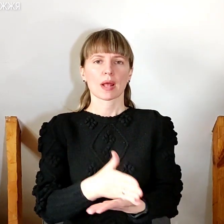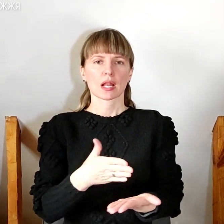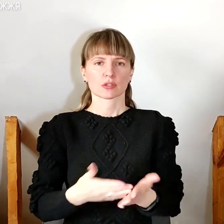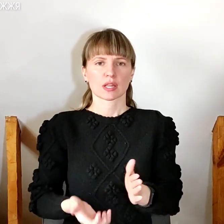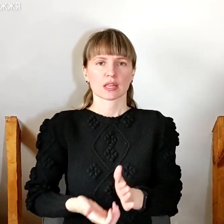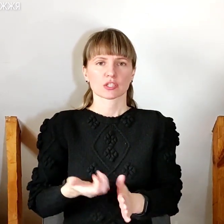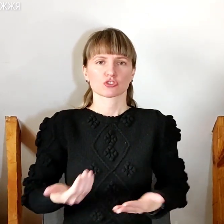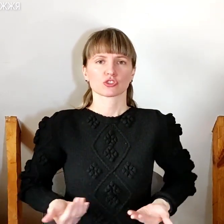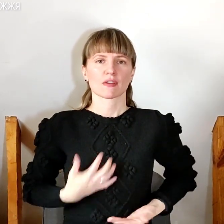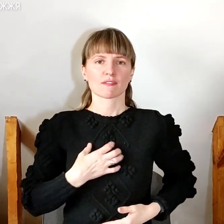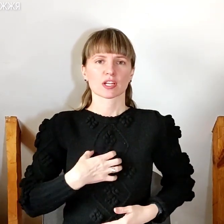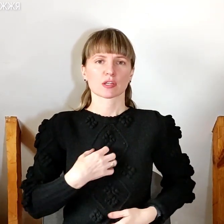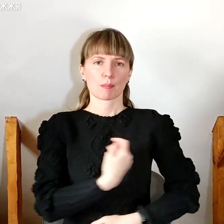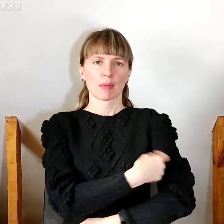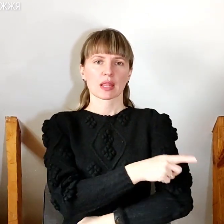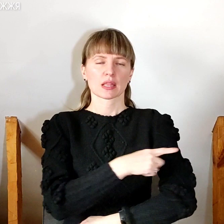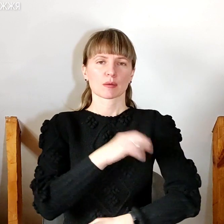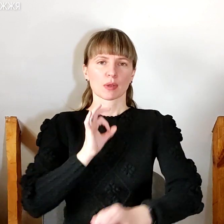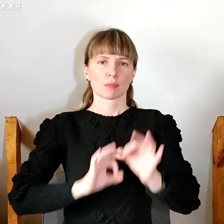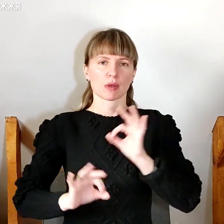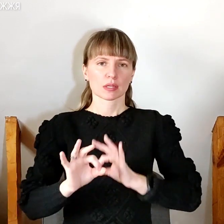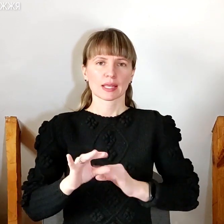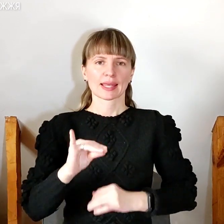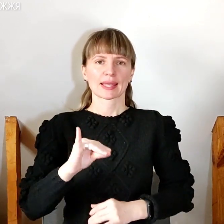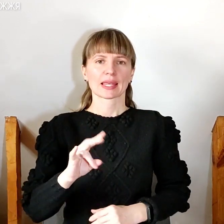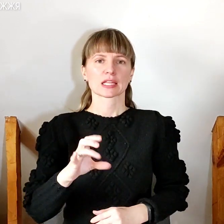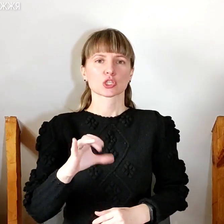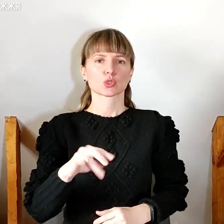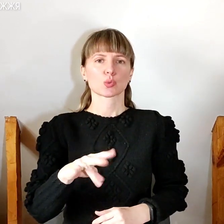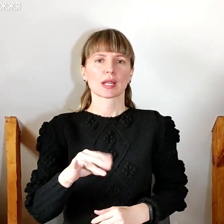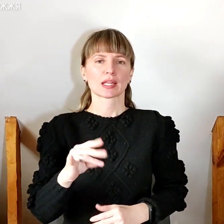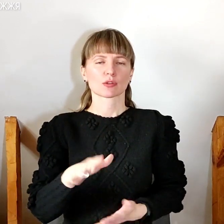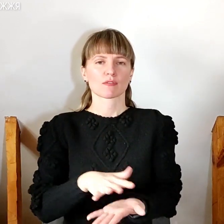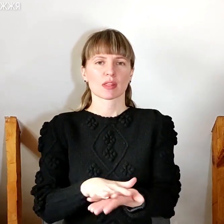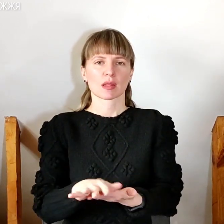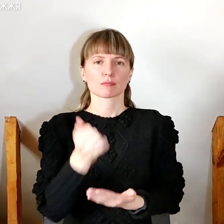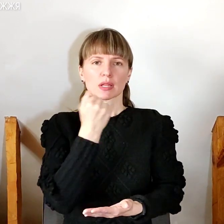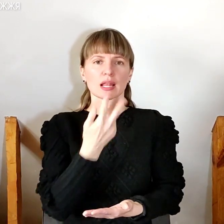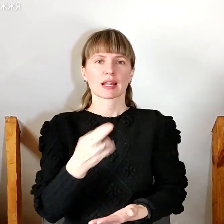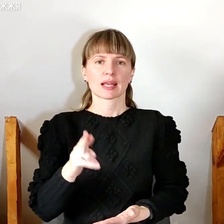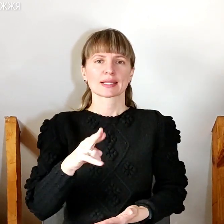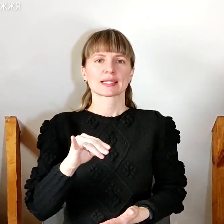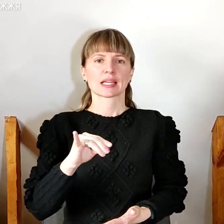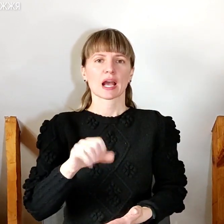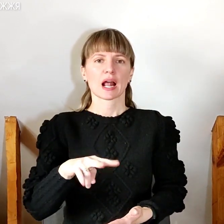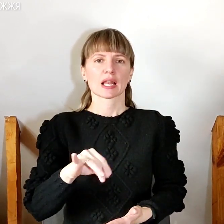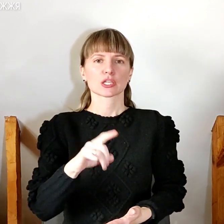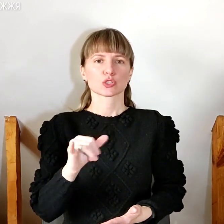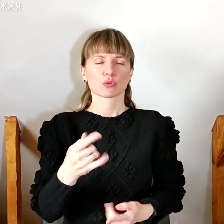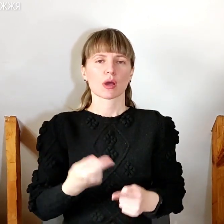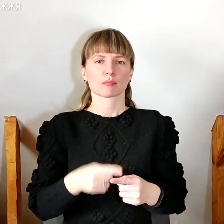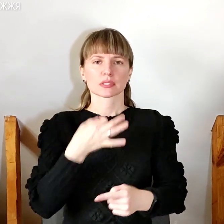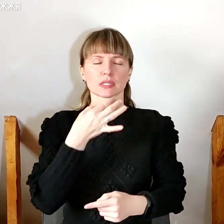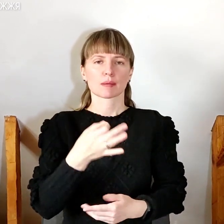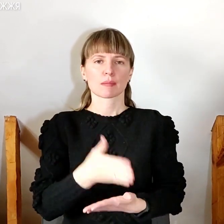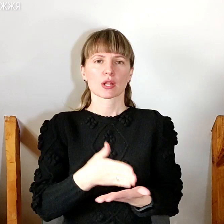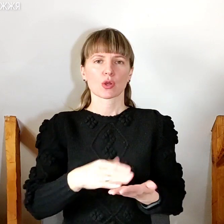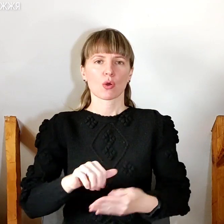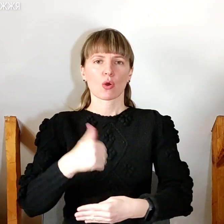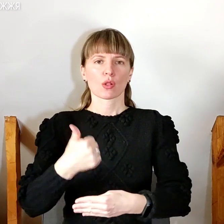препаратів, інсуліну та витратних матеріалів для діалізу. Про це сказав мелітопольський міський голова Іван Федоров у своєму зверненні, яке опублікував.